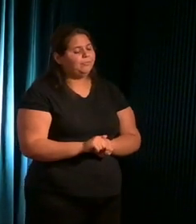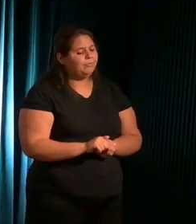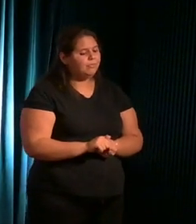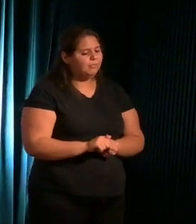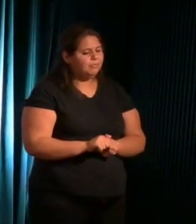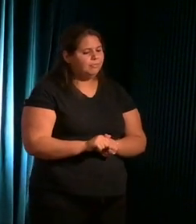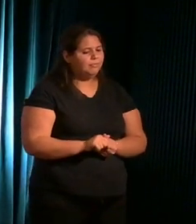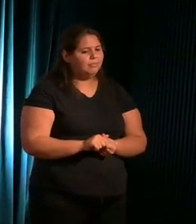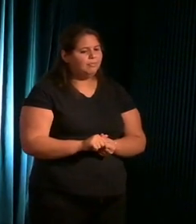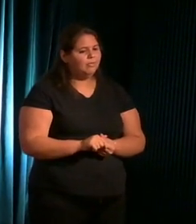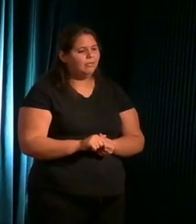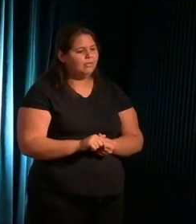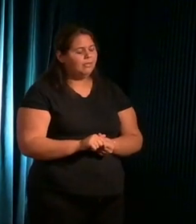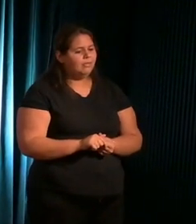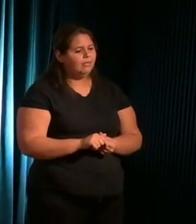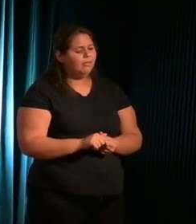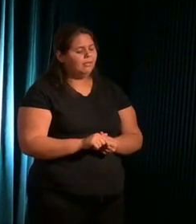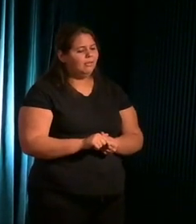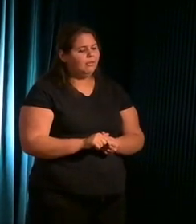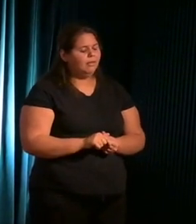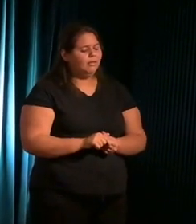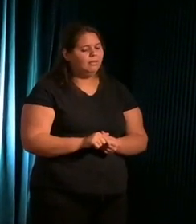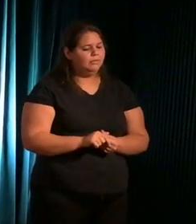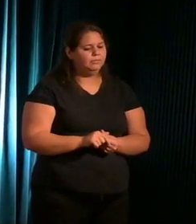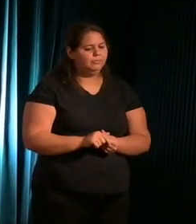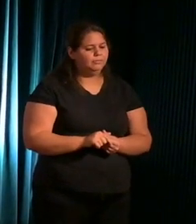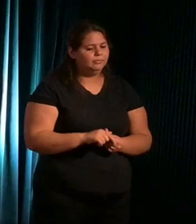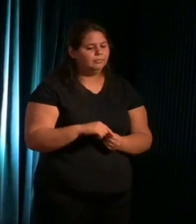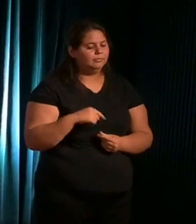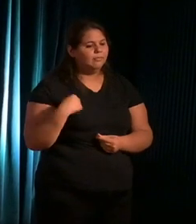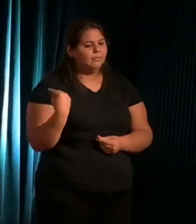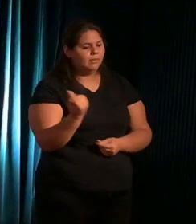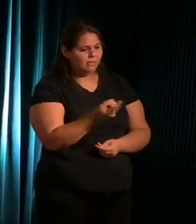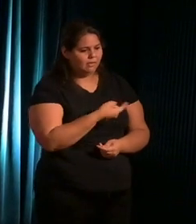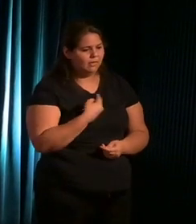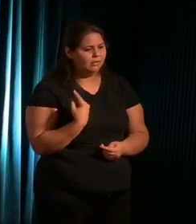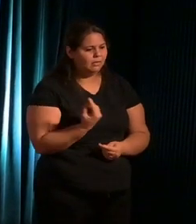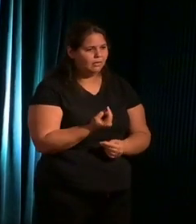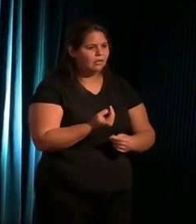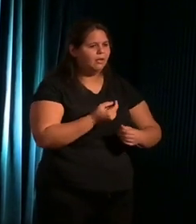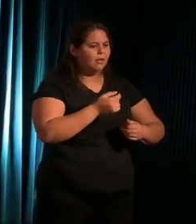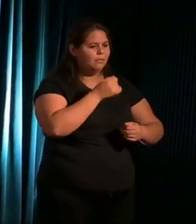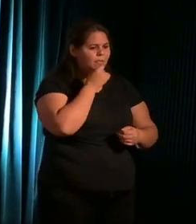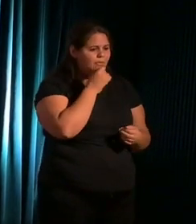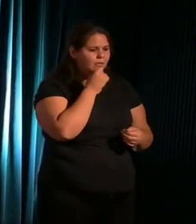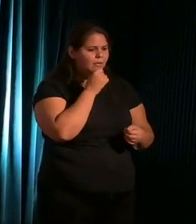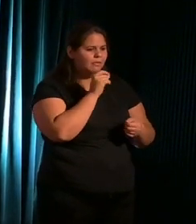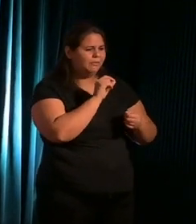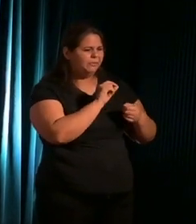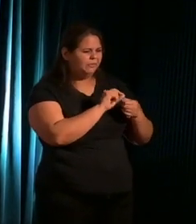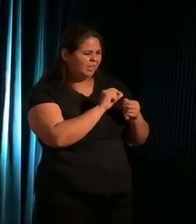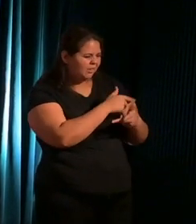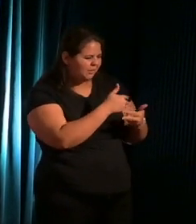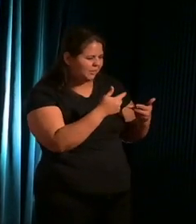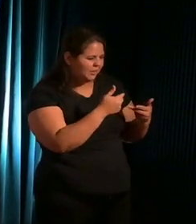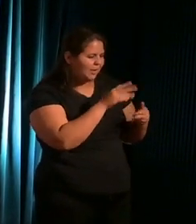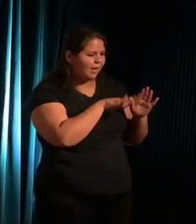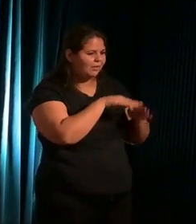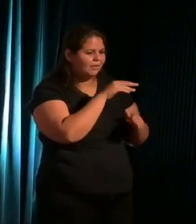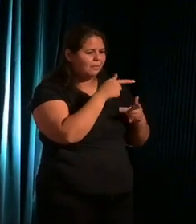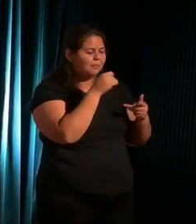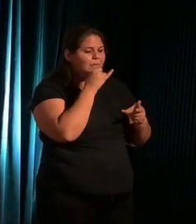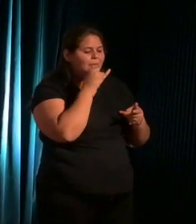A gente comete, a gente faz. Mas quem, de repente, talvez direcione o conteúdo